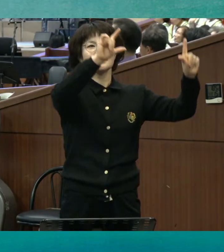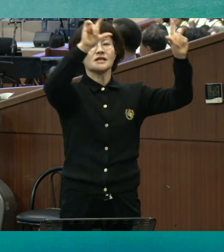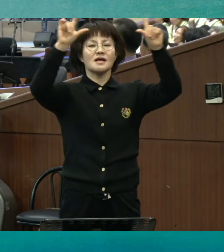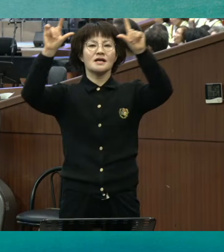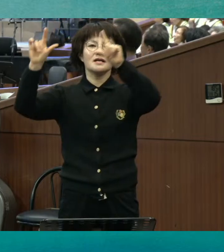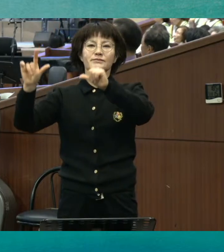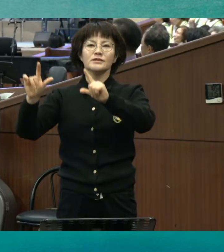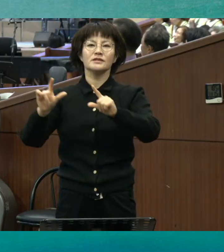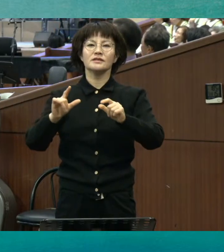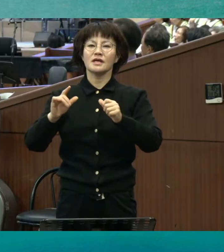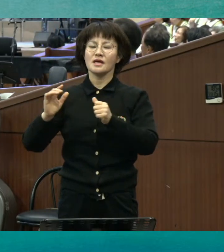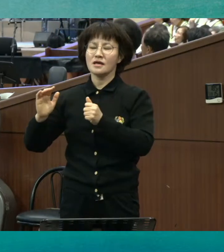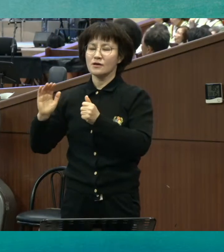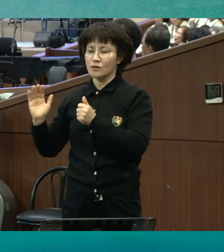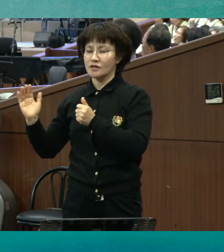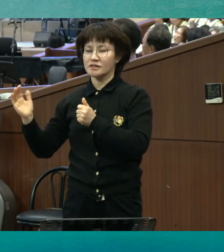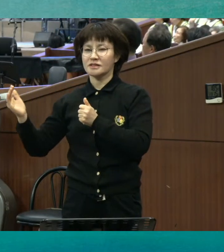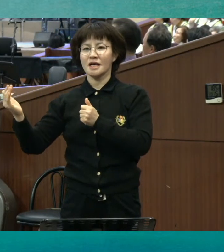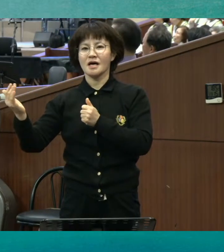내 삶을